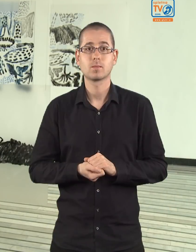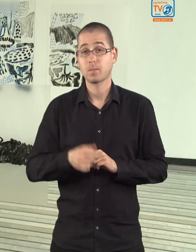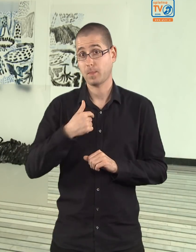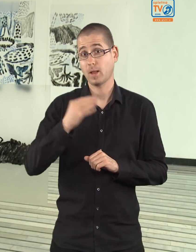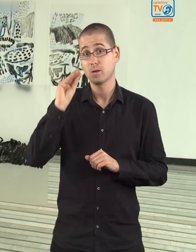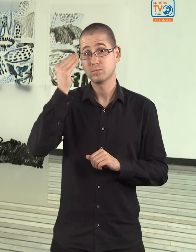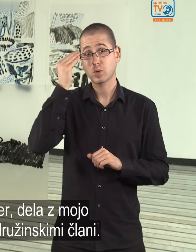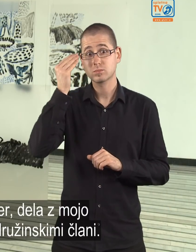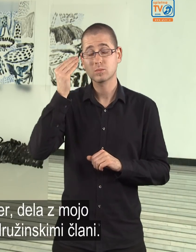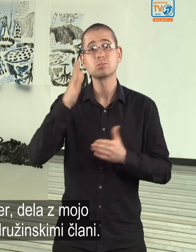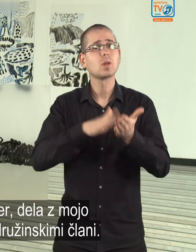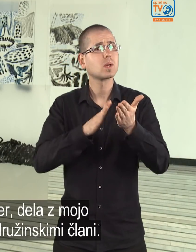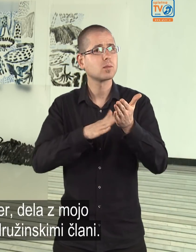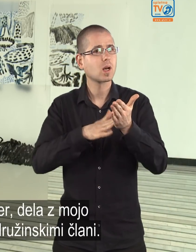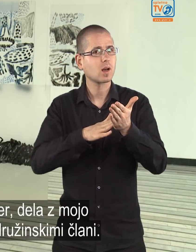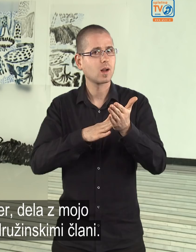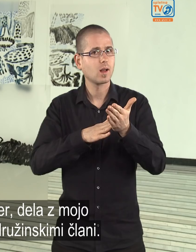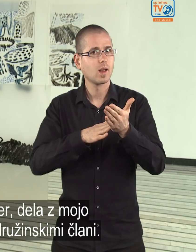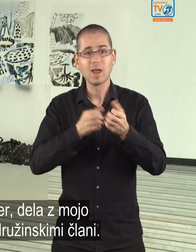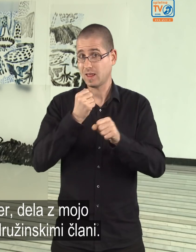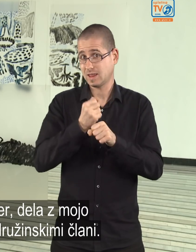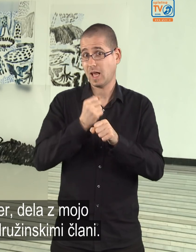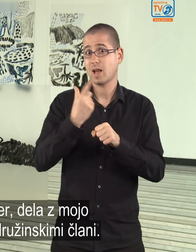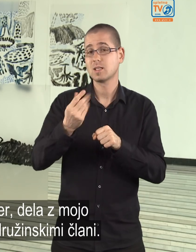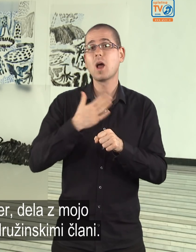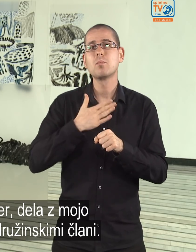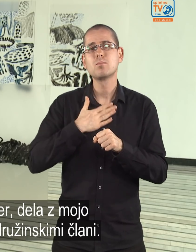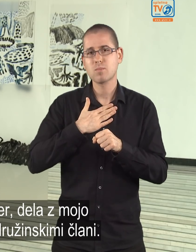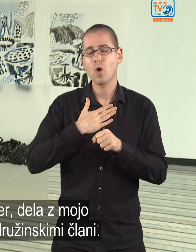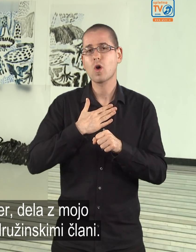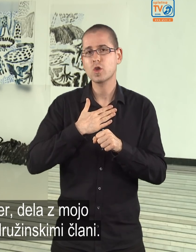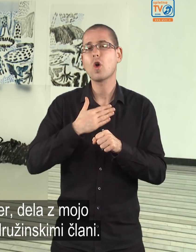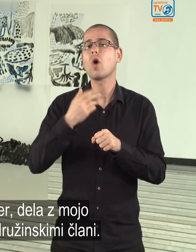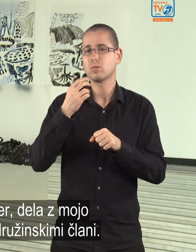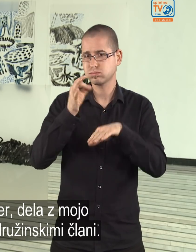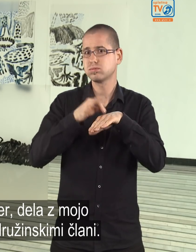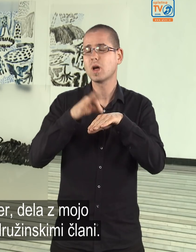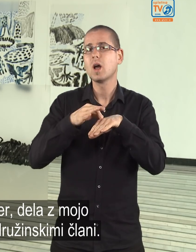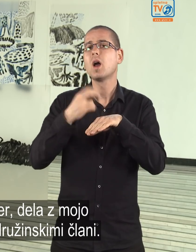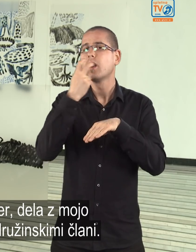Se spomnim, naprimer, dela z mojo surdopedagoginjo in z